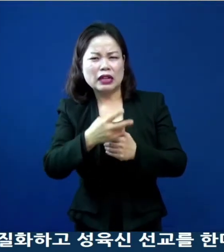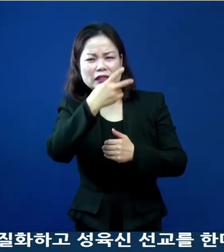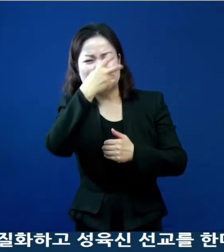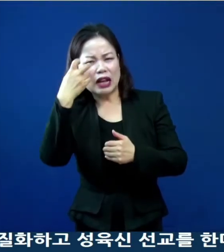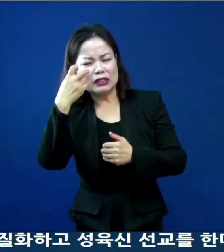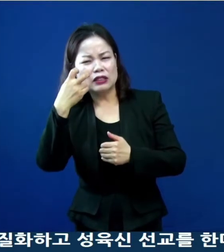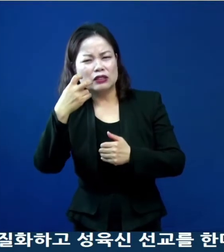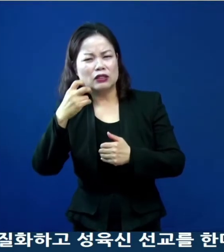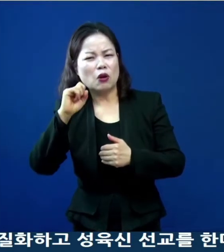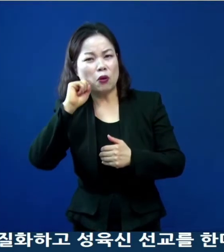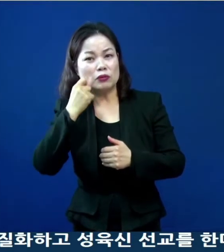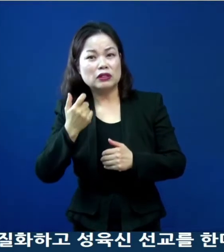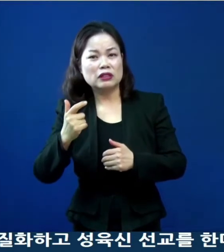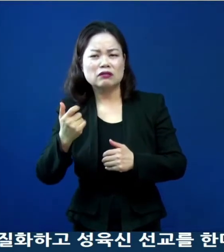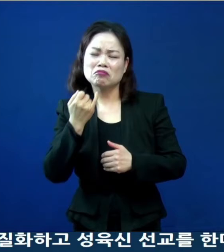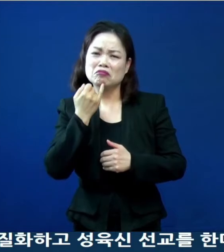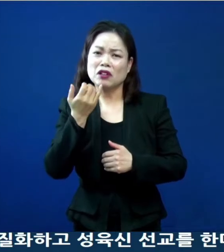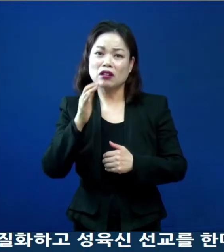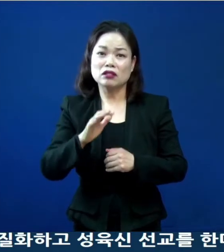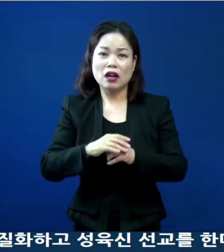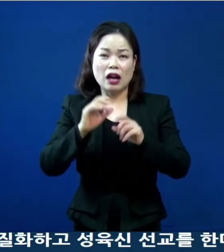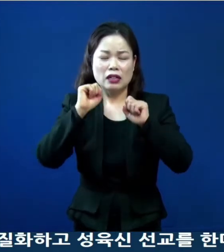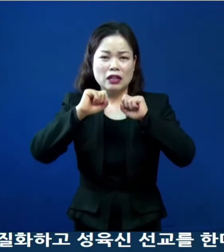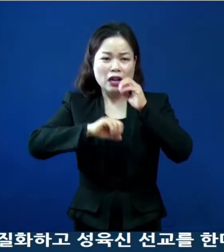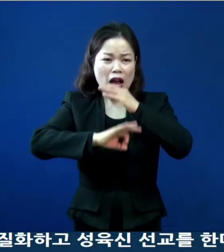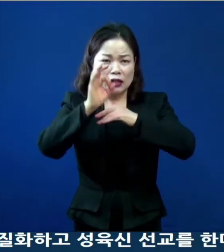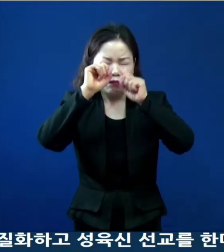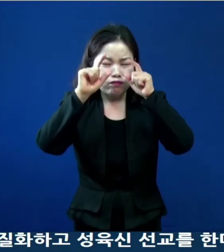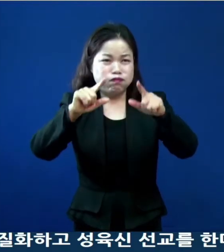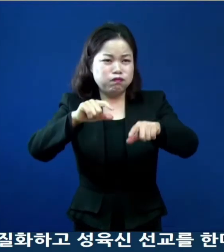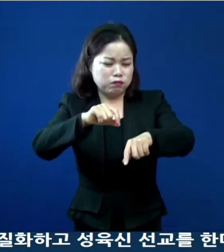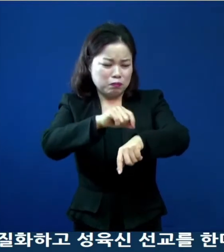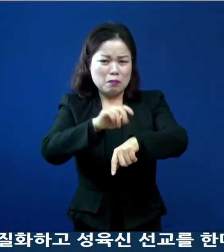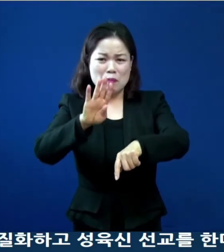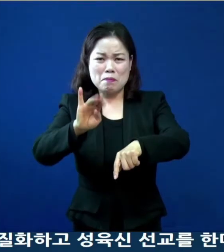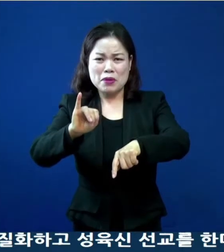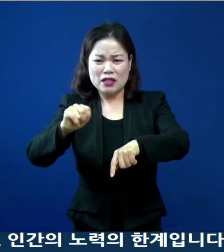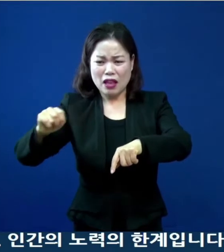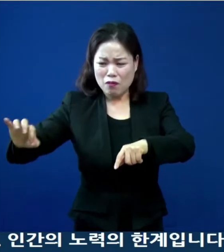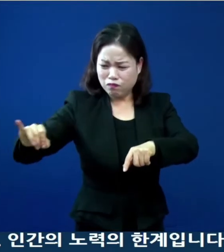잔다는 자체는 어렵지 않았는데 아침에 깨면 온갖